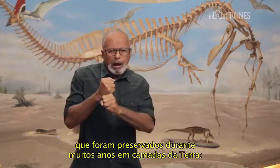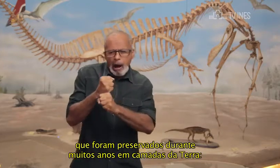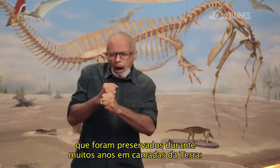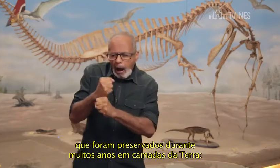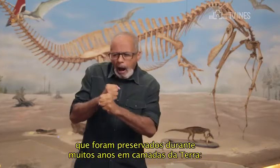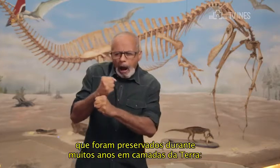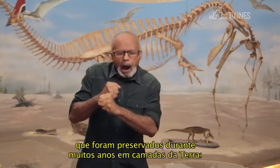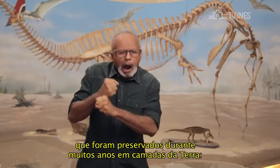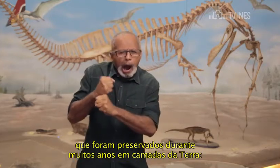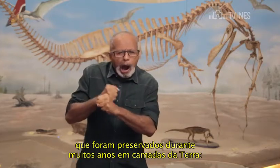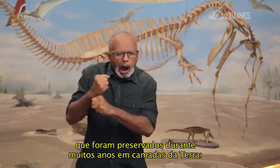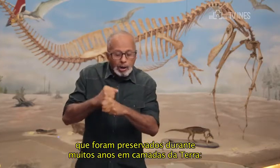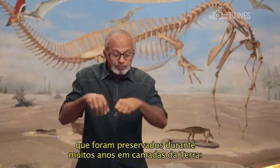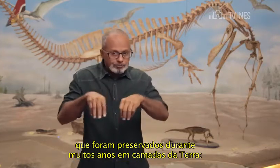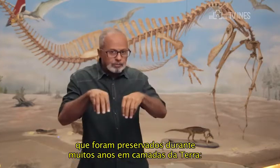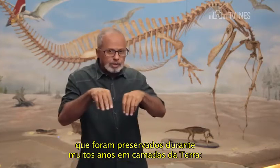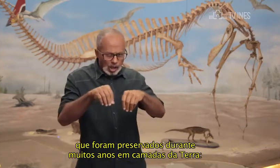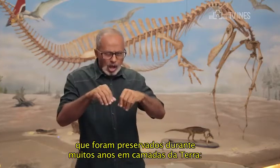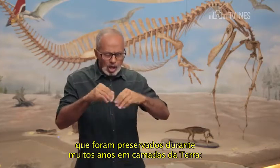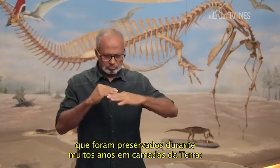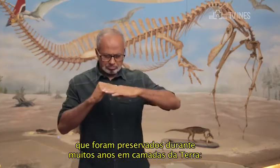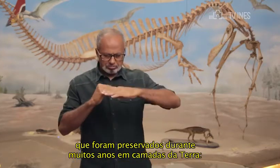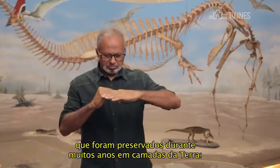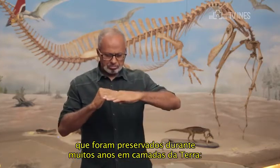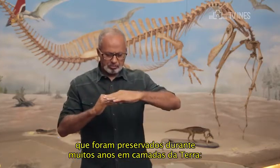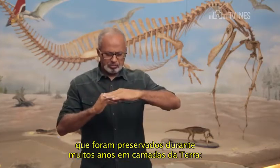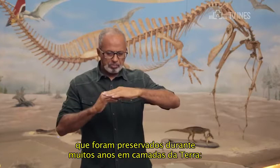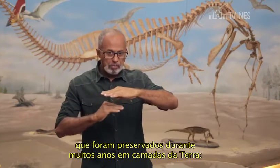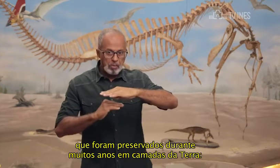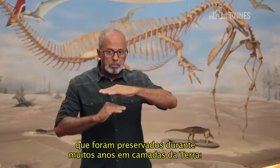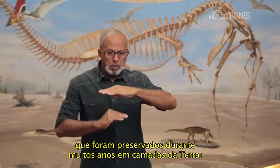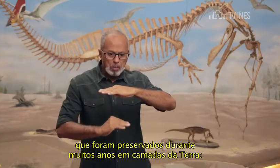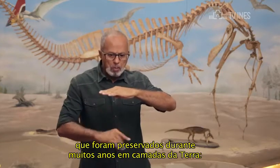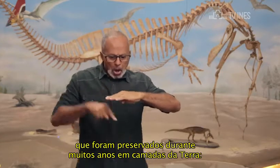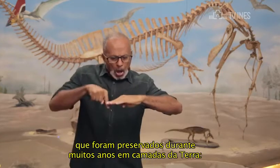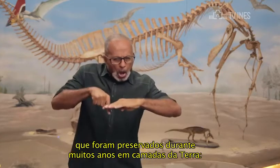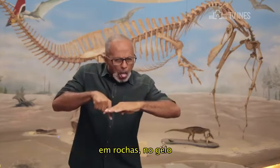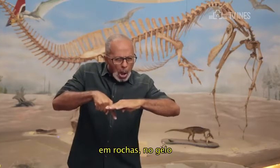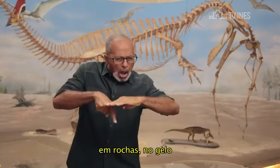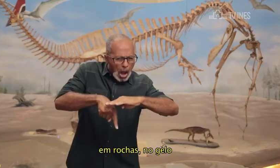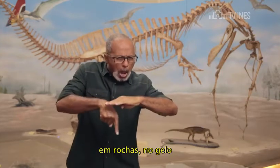durante muitos anos em camadas da terra. Em rochas,